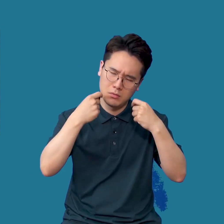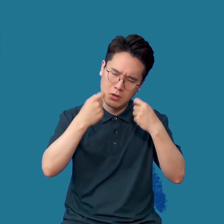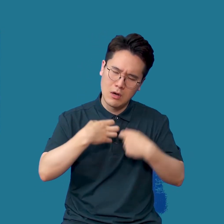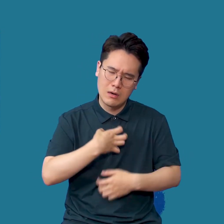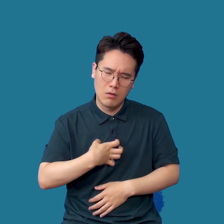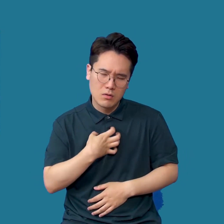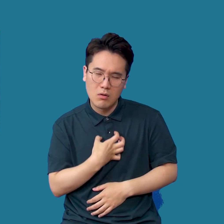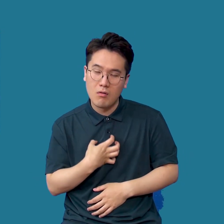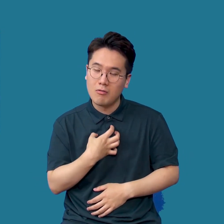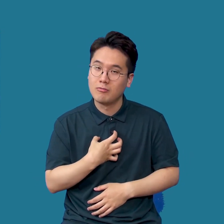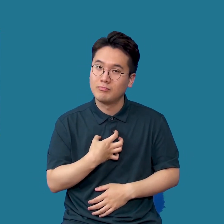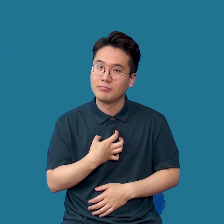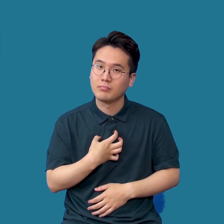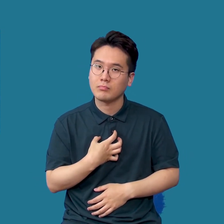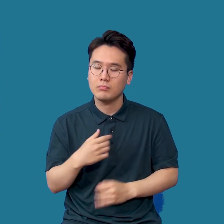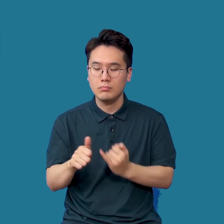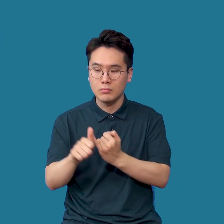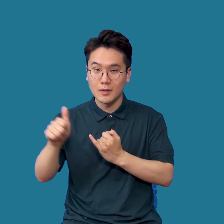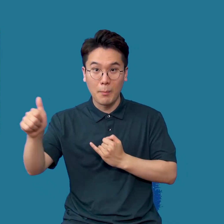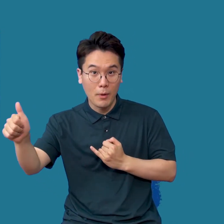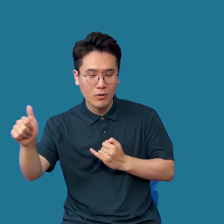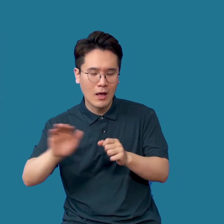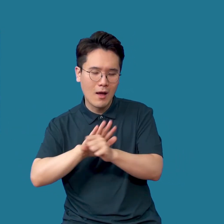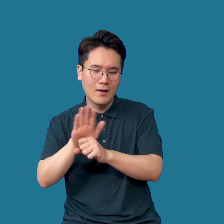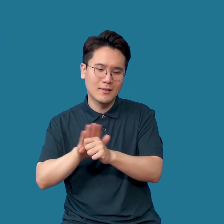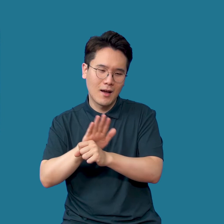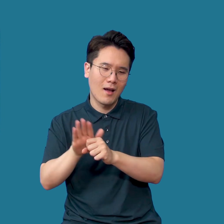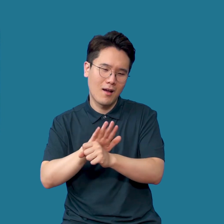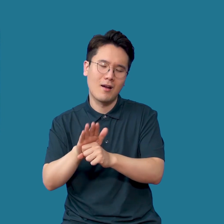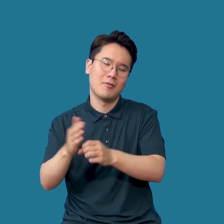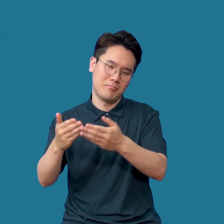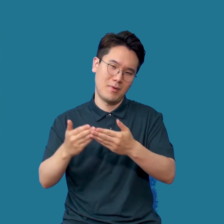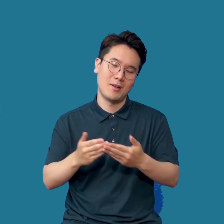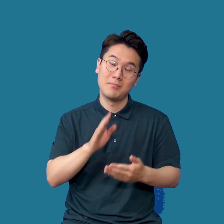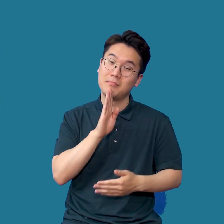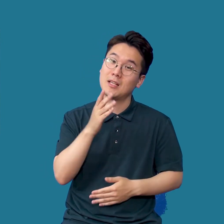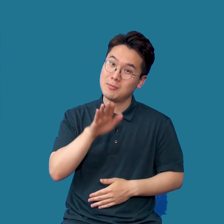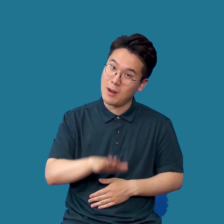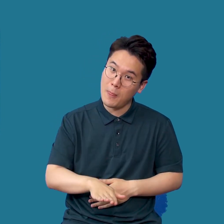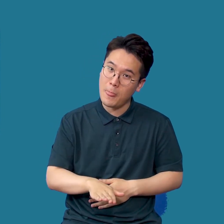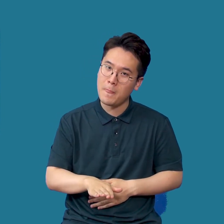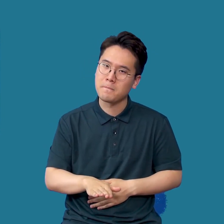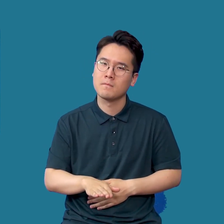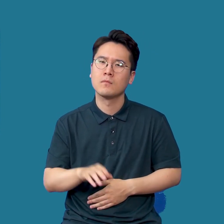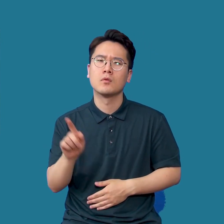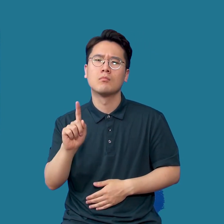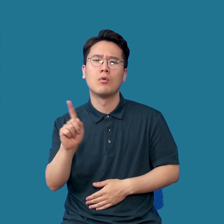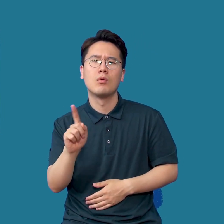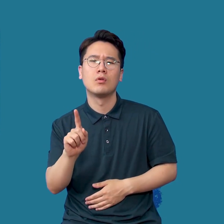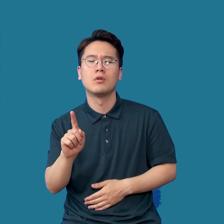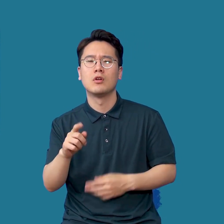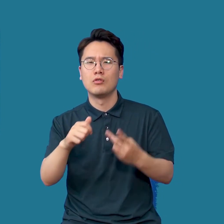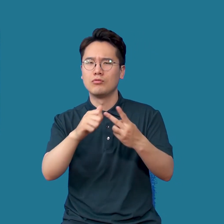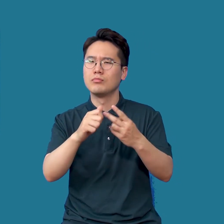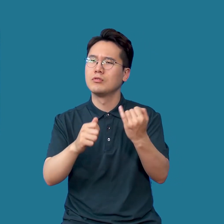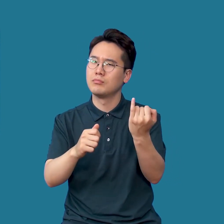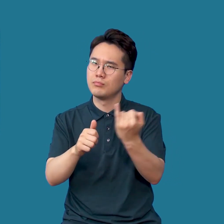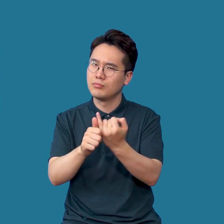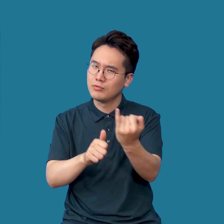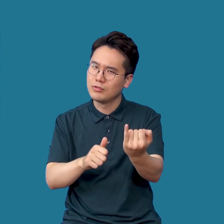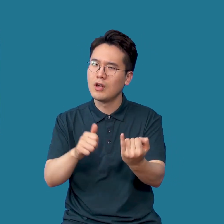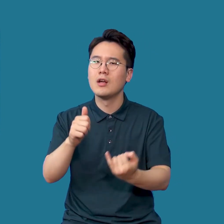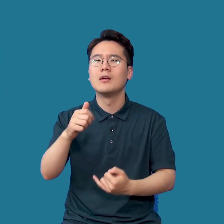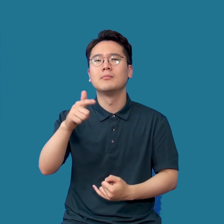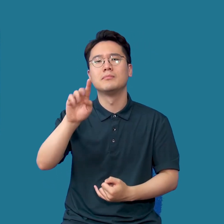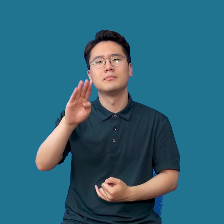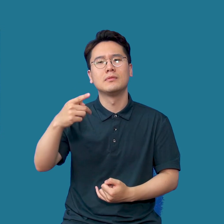남편이 사랑해 주지만은 또 분인나라는 후처가 그것을 시기해서 더 괴롭힙니다.